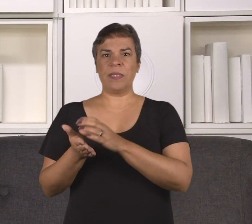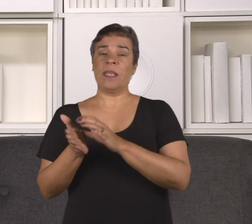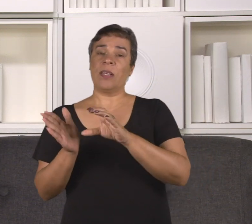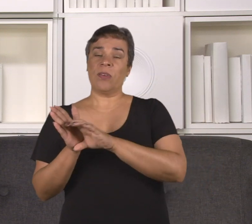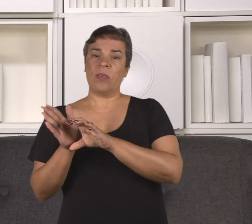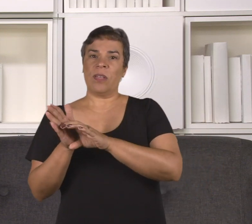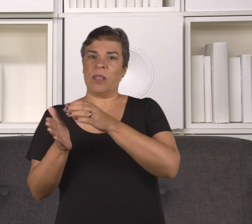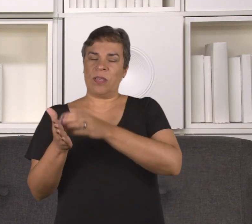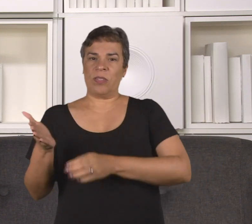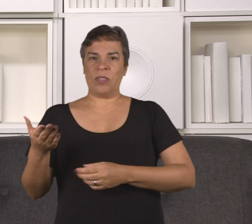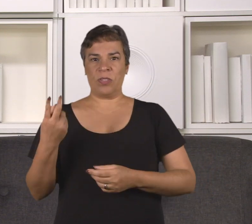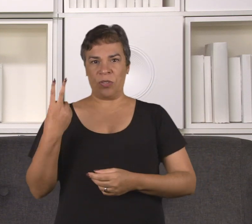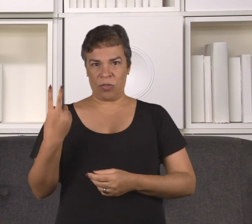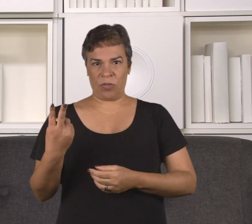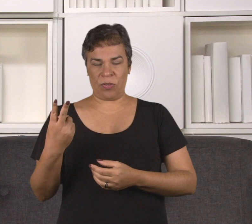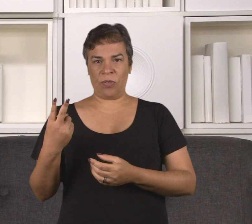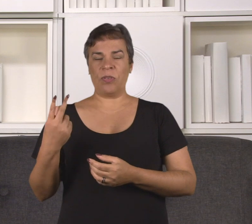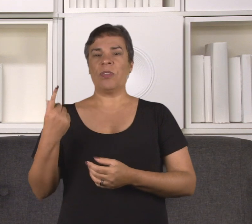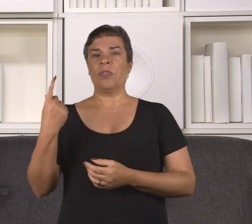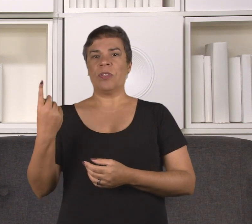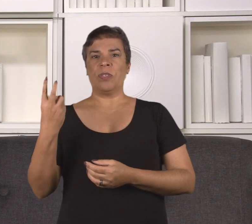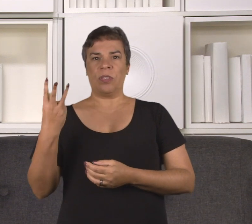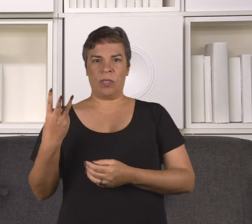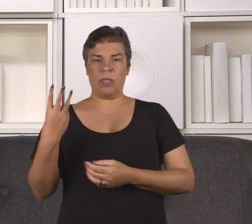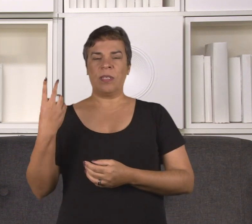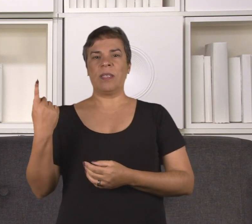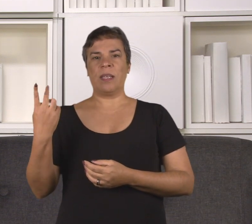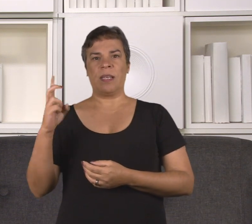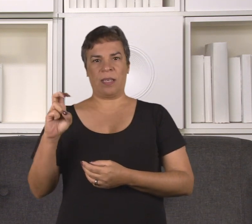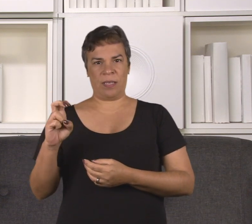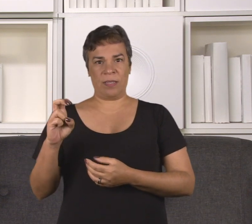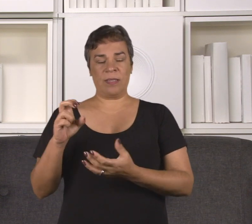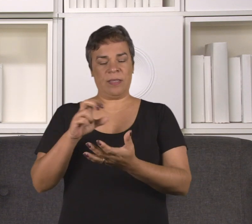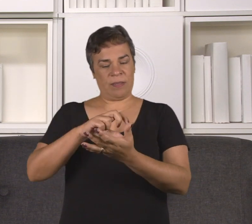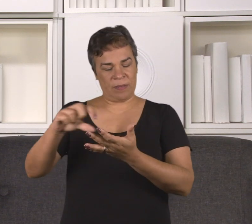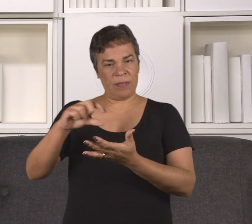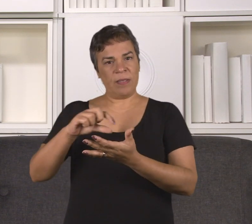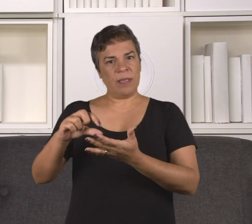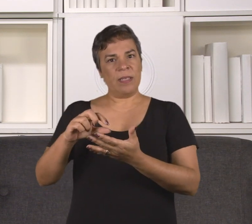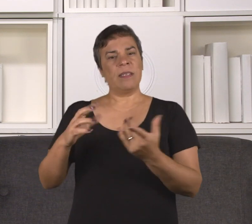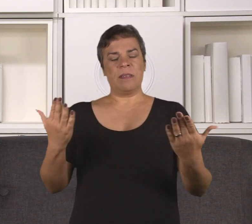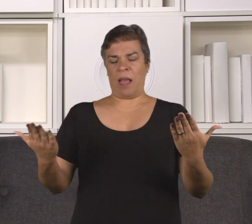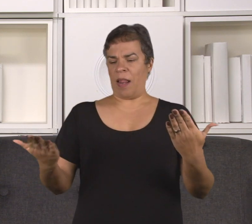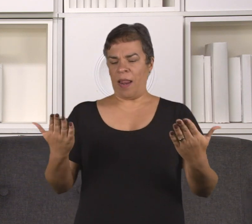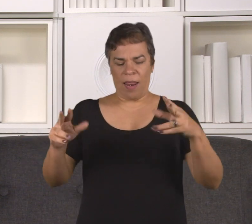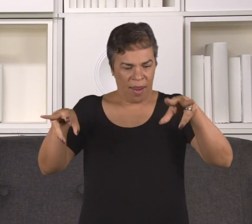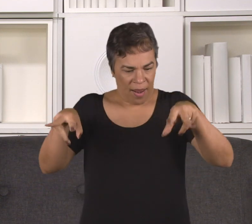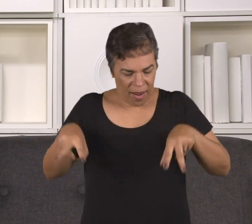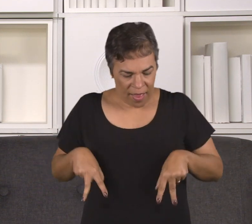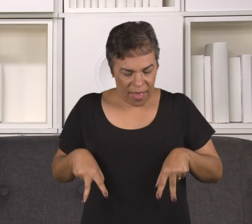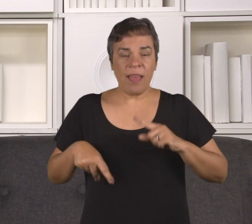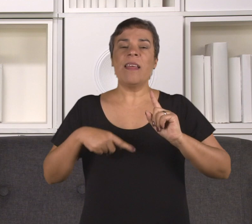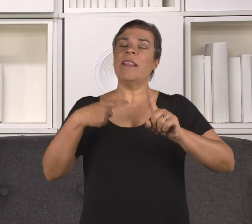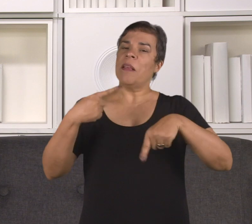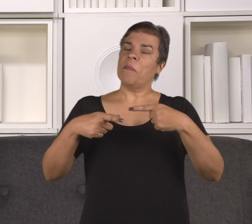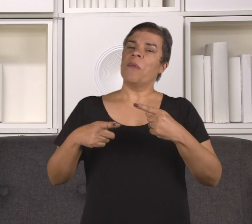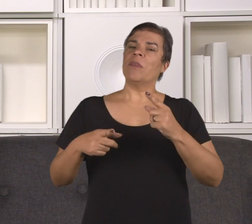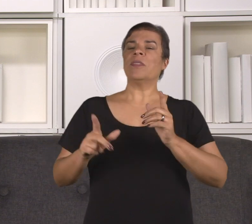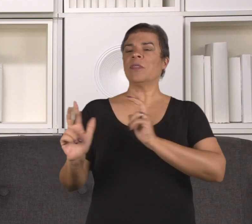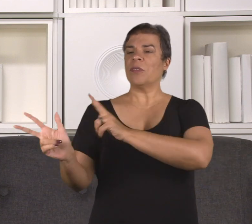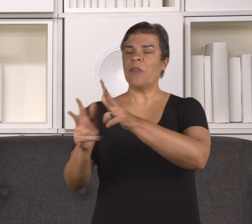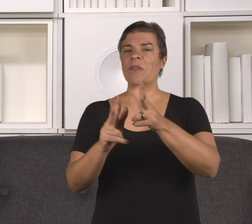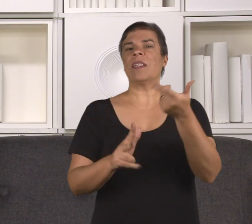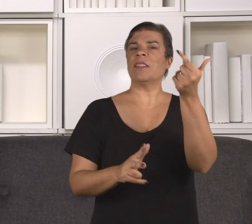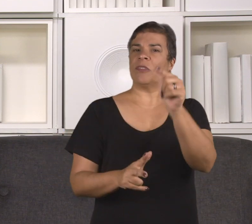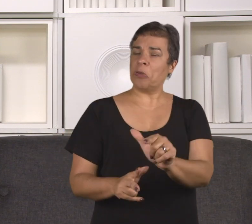a 15. Leiam esses textos bíblicos e falem de novo sobre maldição e o que a Bíblia fala sobre isso e